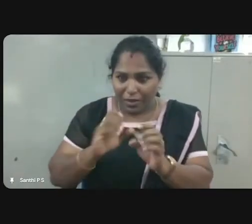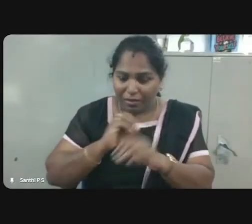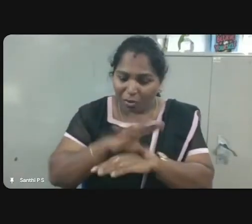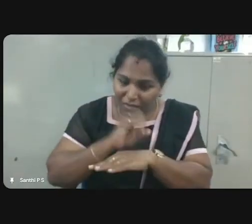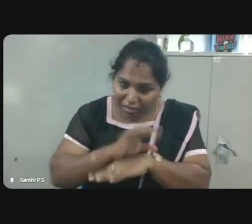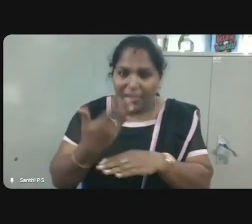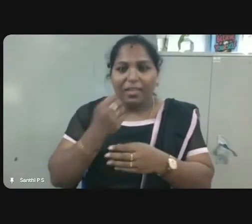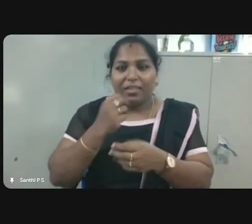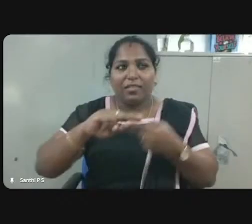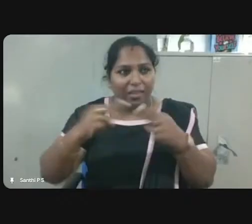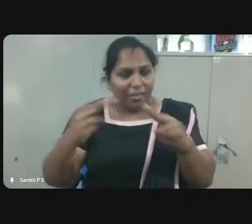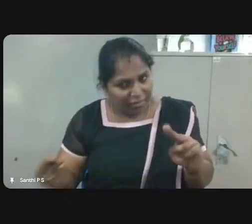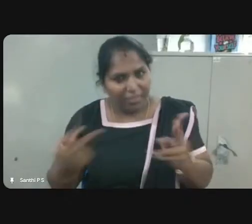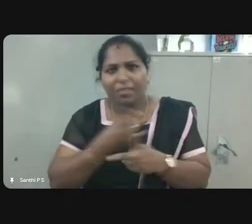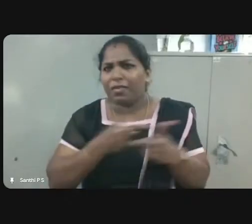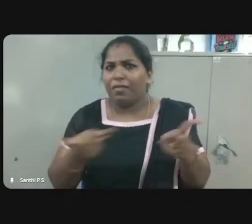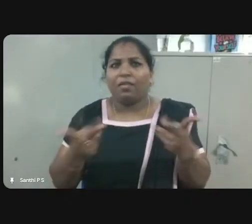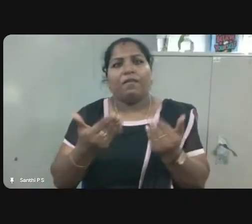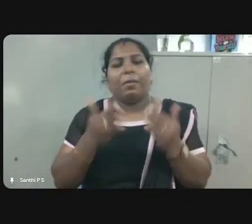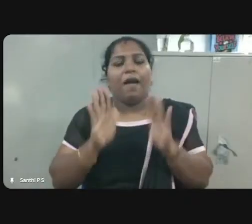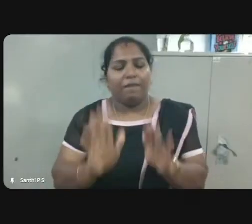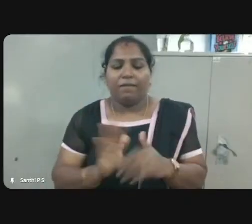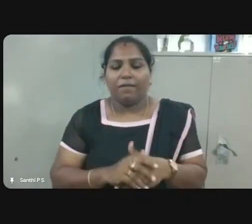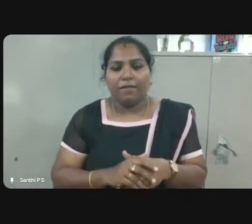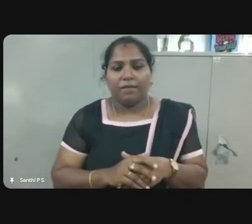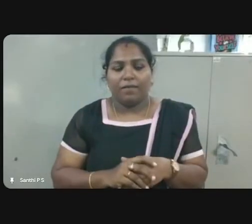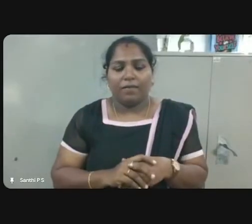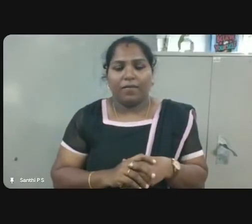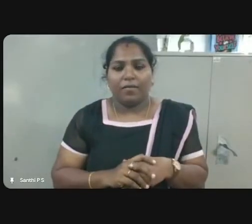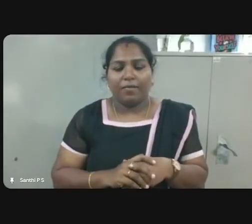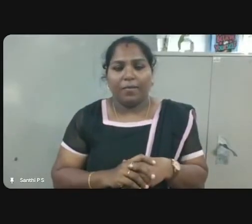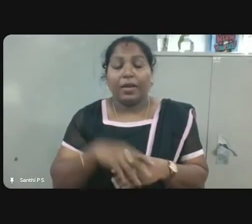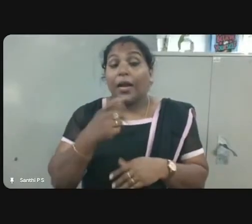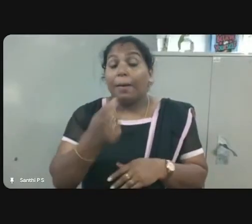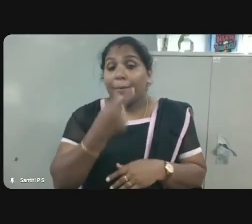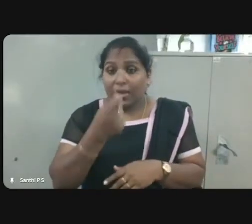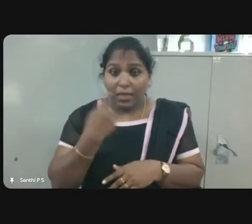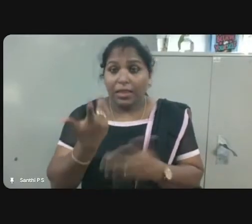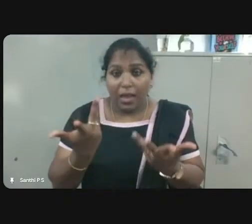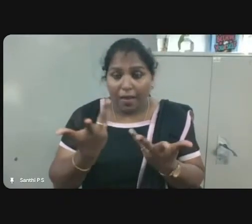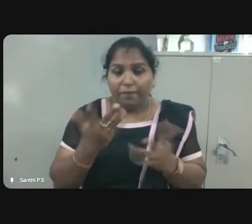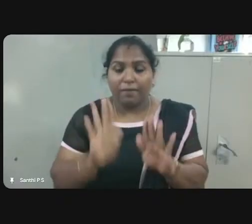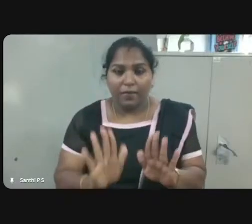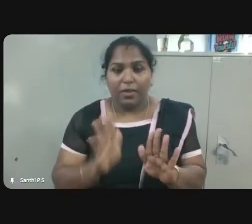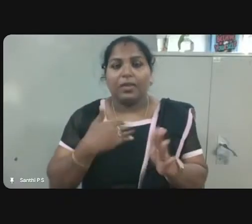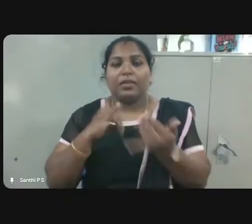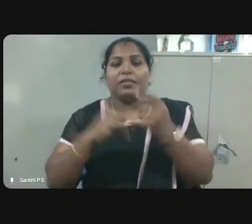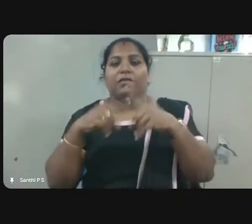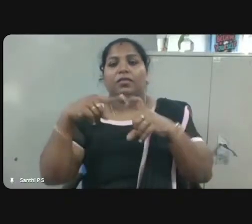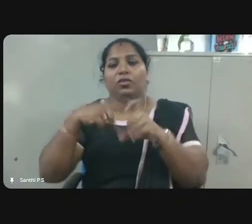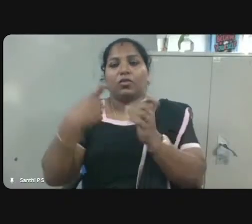ജനിതക കൗൺസിലിംഗ്, ഇതെല്ലാം നമുക്ക് അവൈലബിൾ ആണ്. മരുന്ന് നമുക്ക് ആ കൂടെ ഉള്ളത് ഒരു കോർട്ടിക്കോസ്റ്റെറോയിഡ് എന്ന് പറഞ്ഞൊരു മരുന്നാണ്. സ്റ്റിറോയിഡുകളാണ്